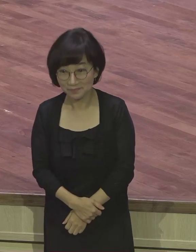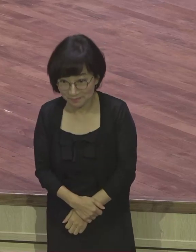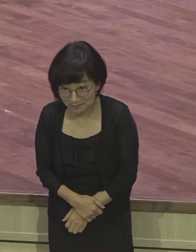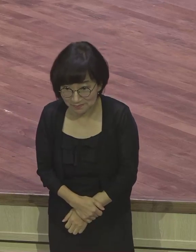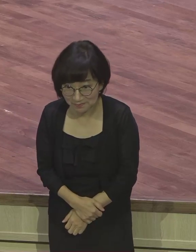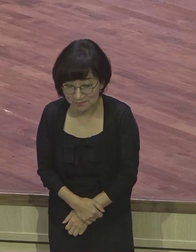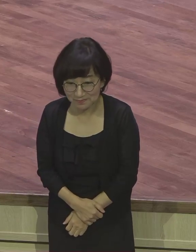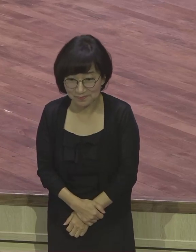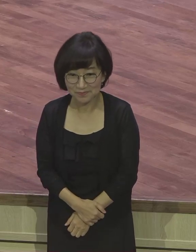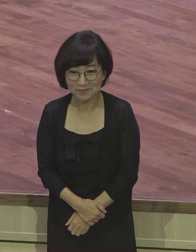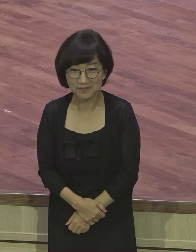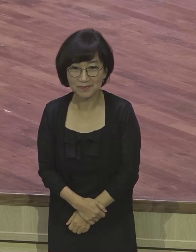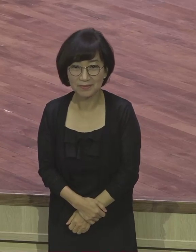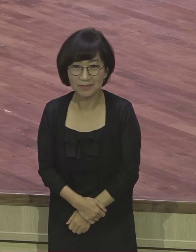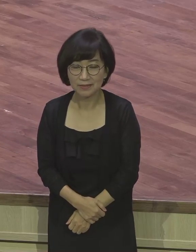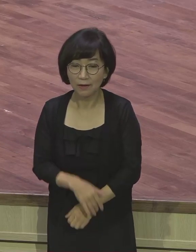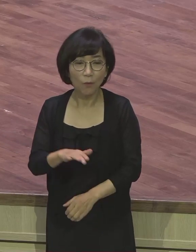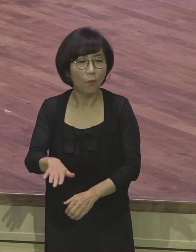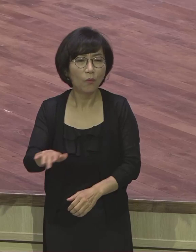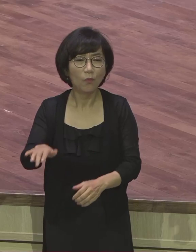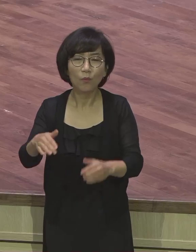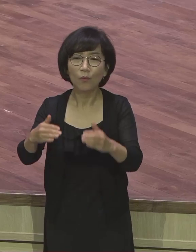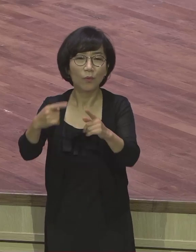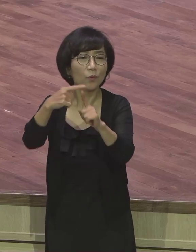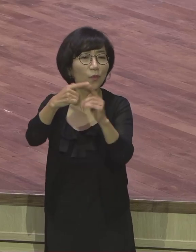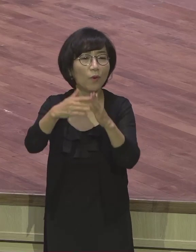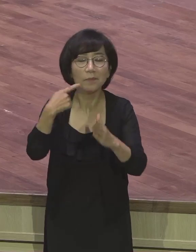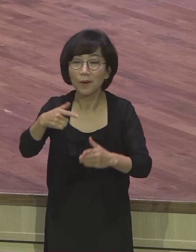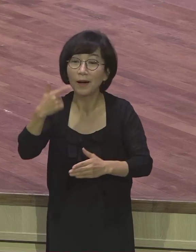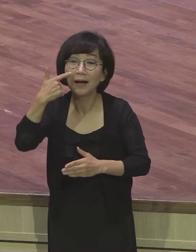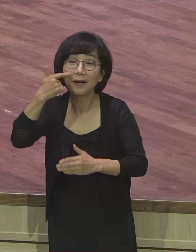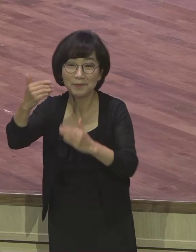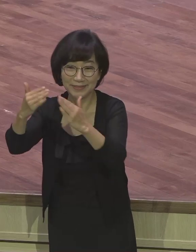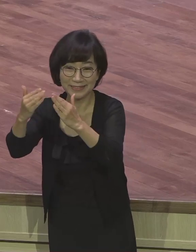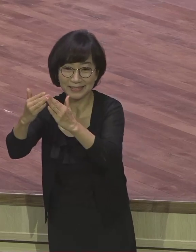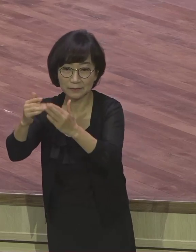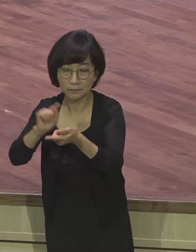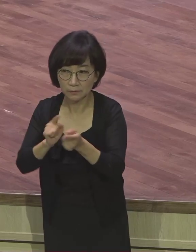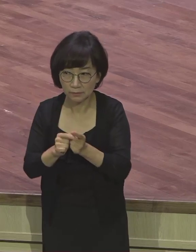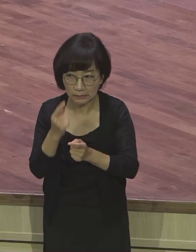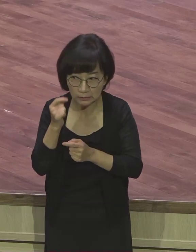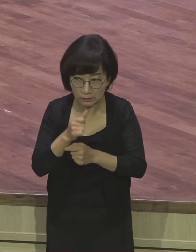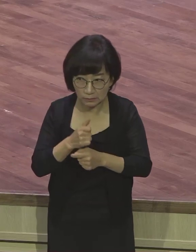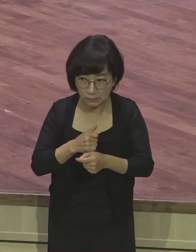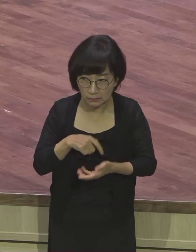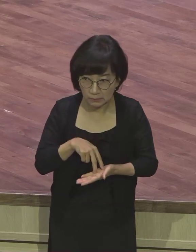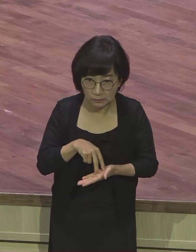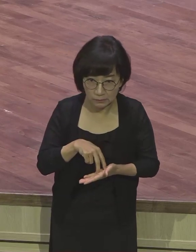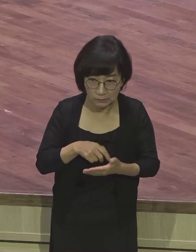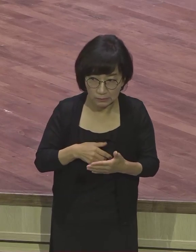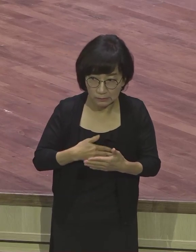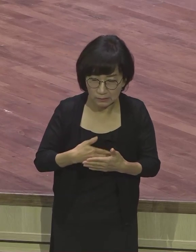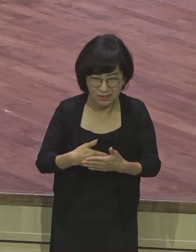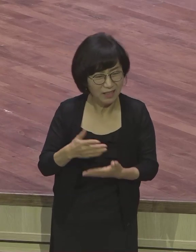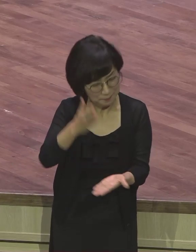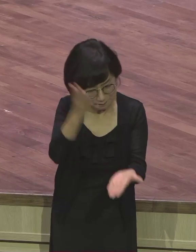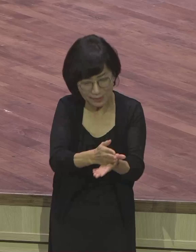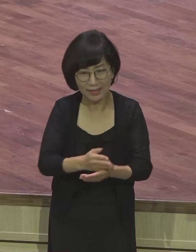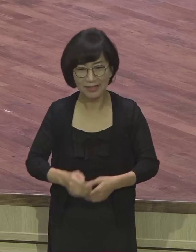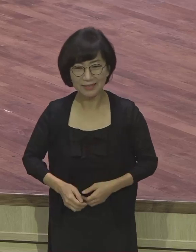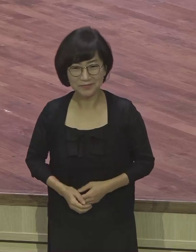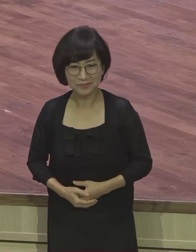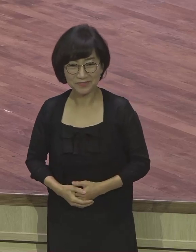아멘. 아버지 집인데 뭐 아버지 집에 와서 뭐 눈치 보고 눈치 밥 먹을 거 뭐 있냐.